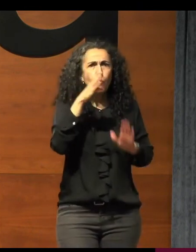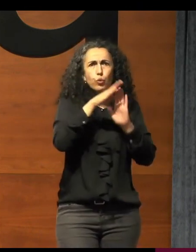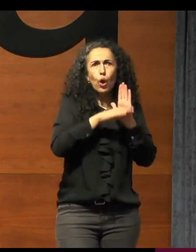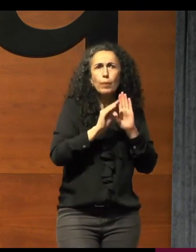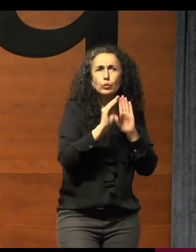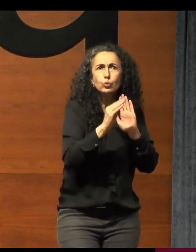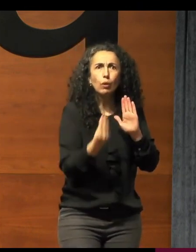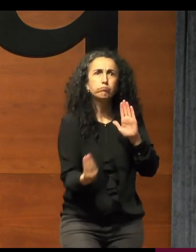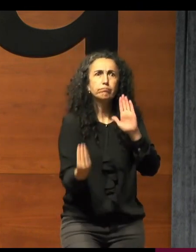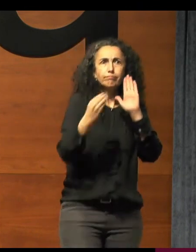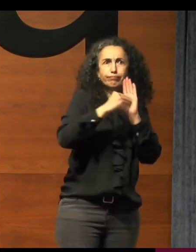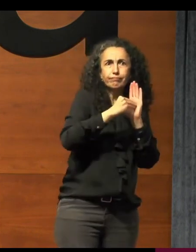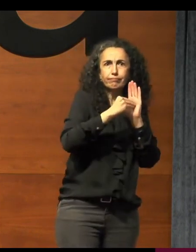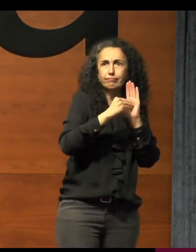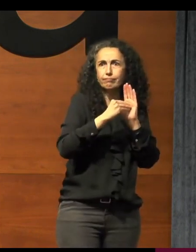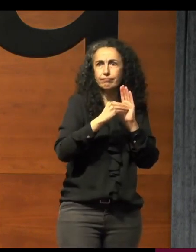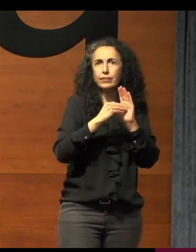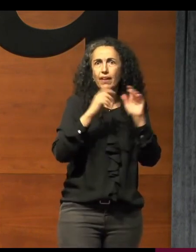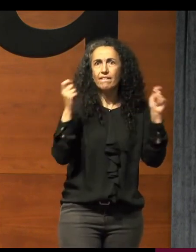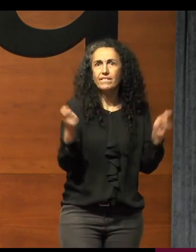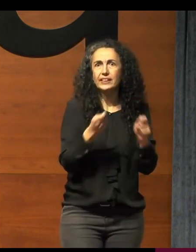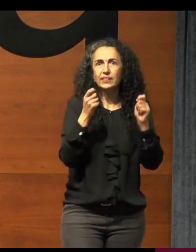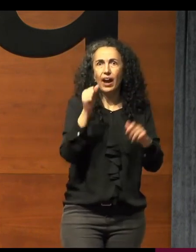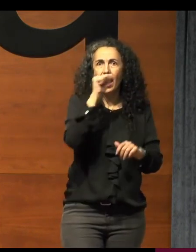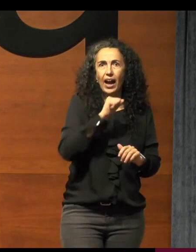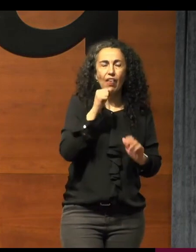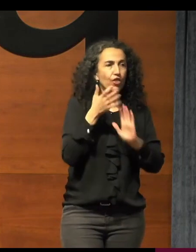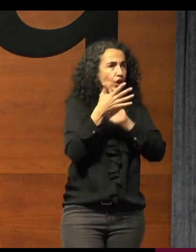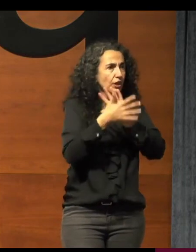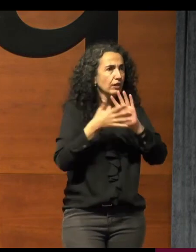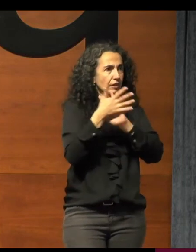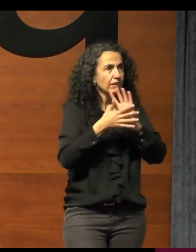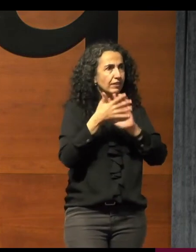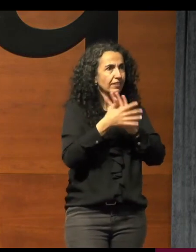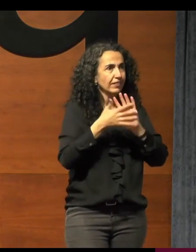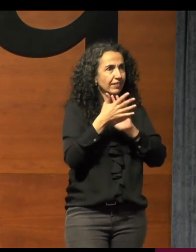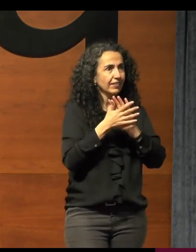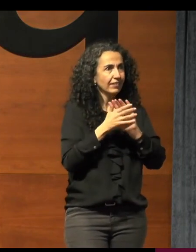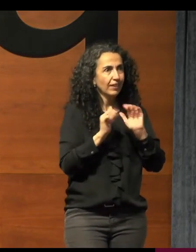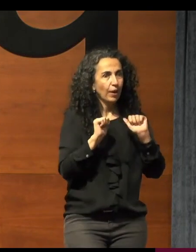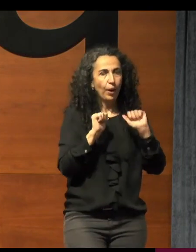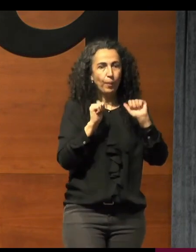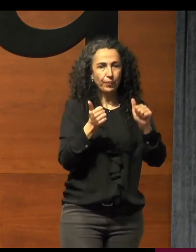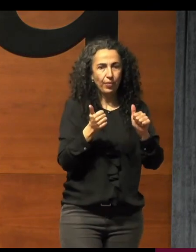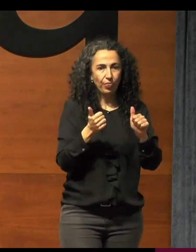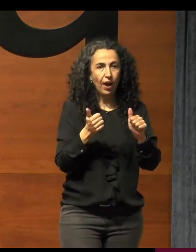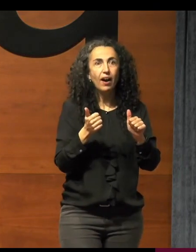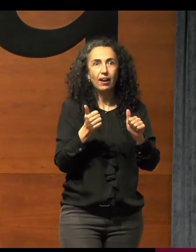dentro de su programa de actividades, incluye nuevamente la celebración de un festival de canciones